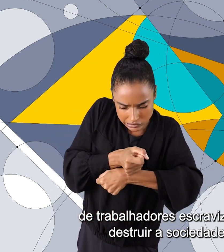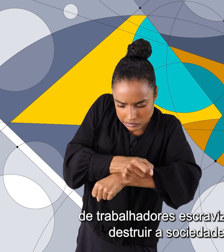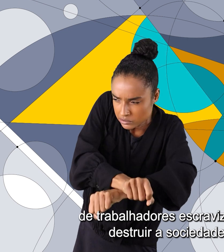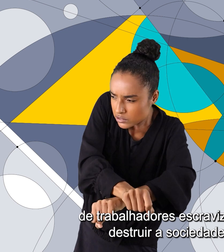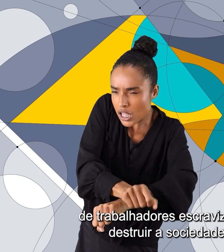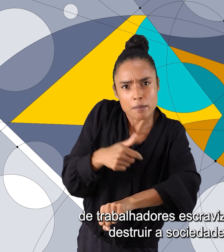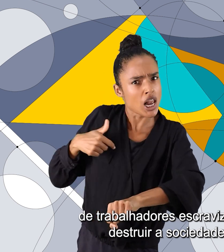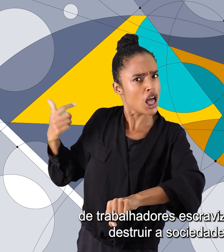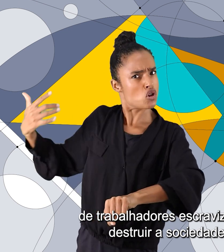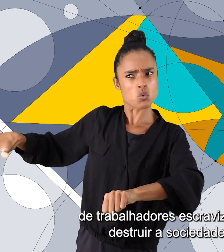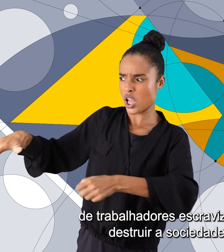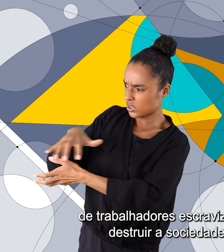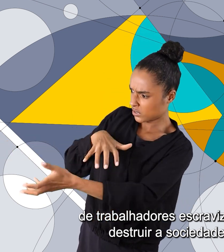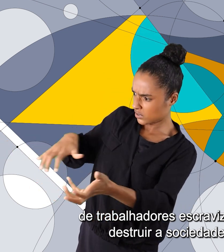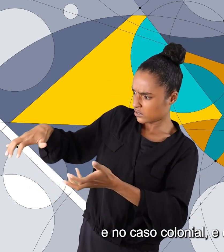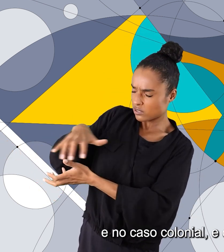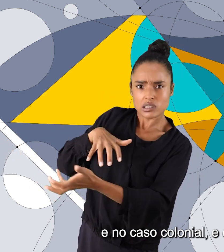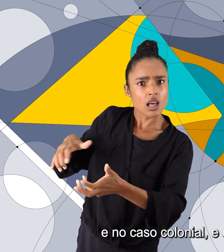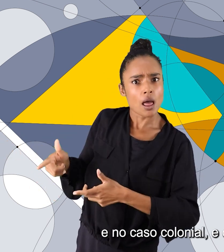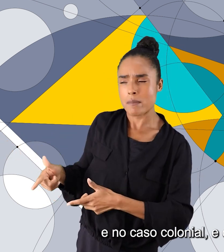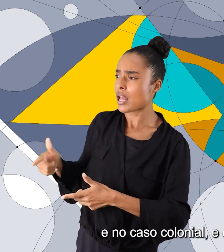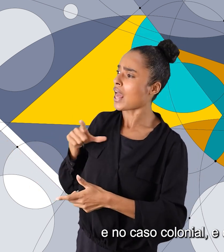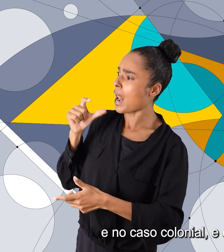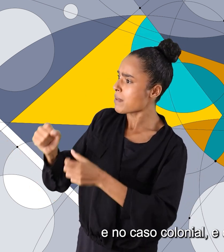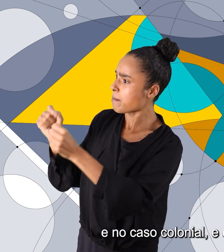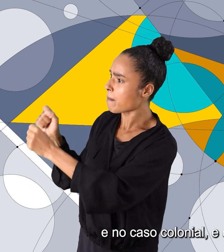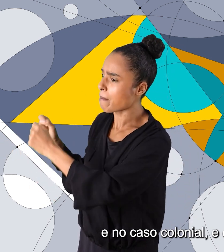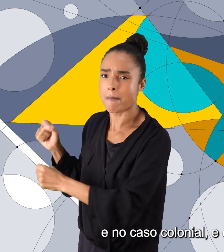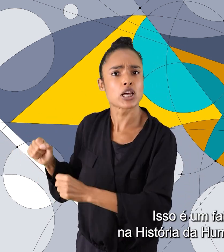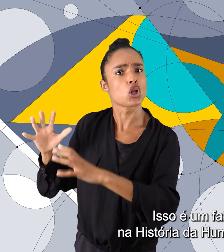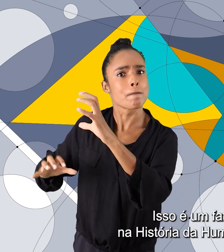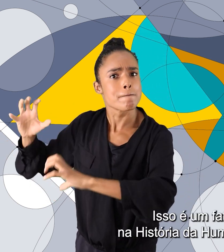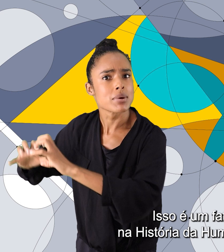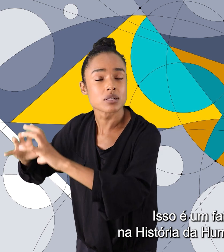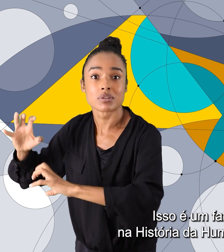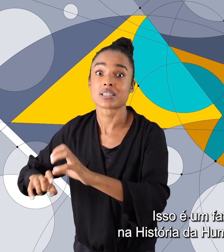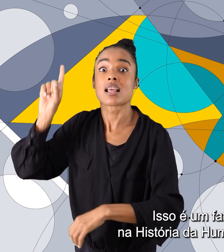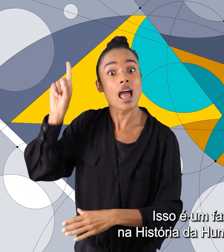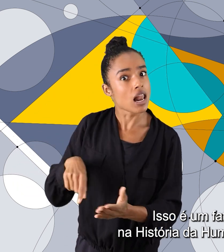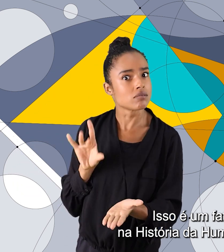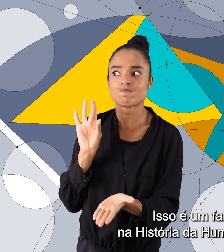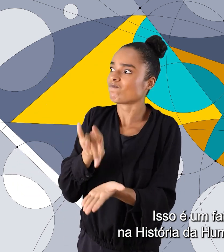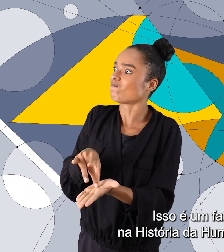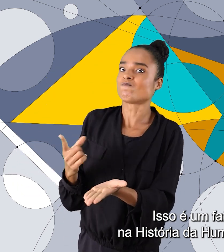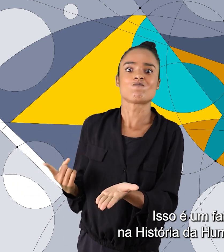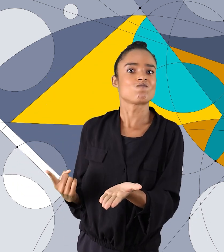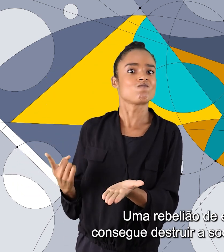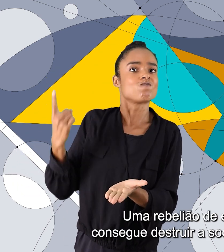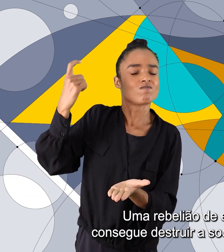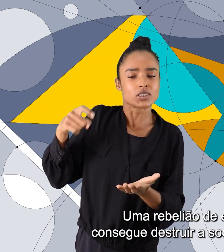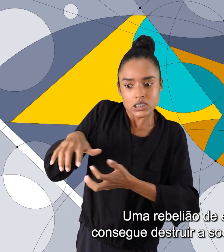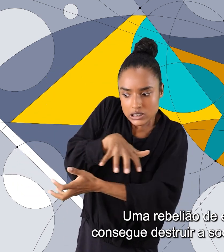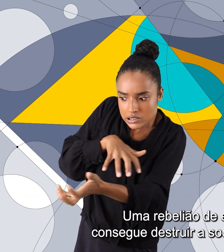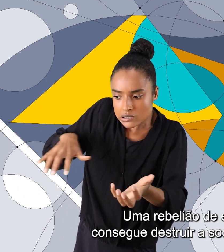conseguiu destruir a sociedade escravista, né, e no caso colonial, e chegar ao poder. Isso é um fato único na história da humanidade, né?